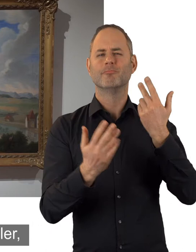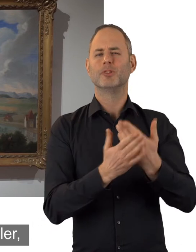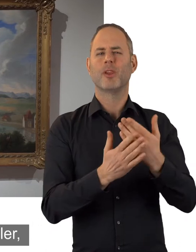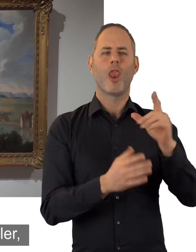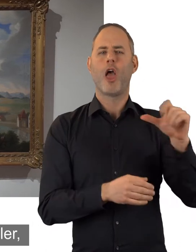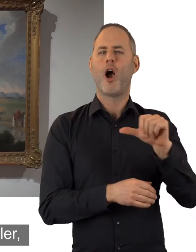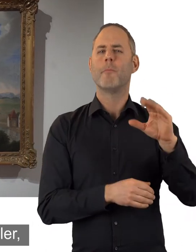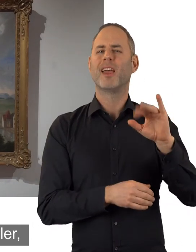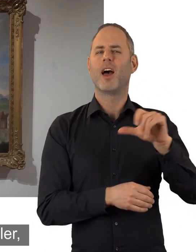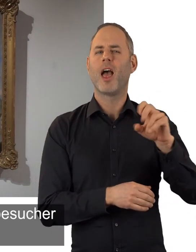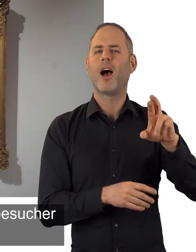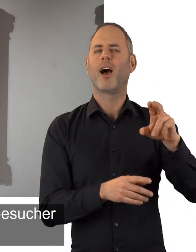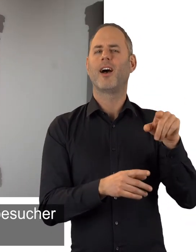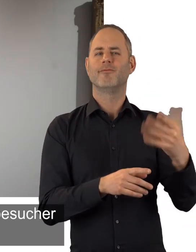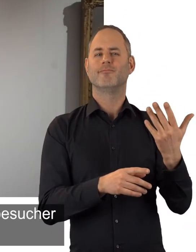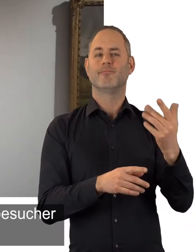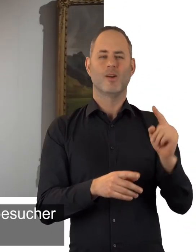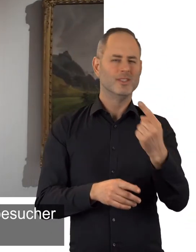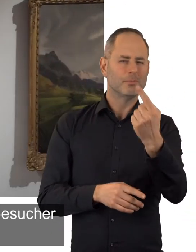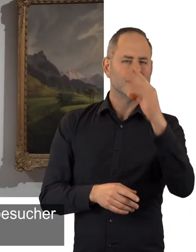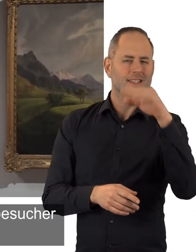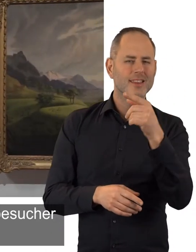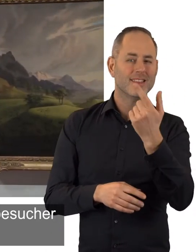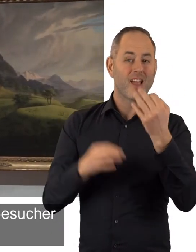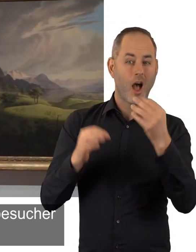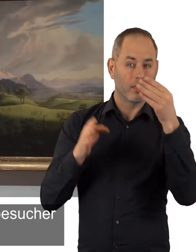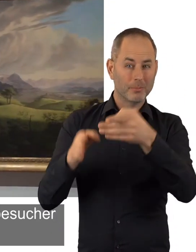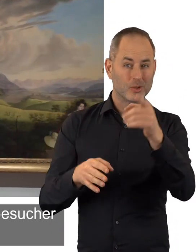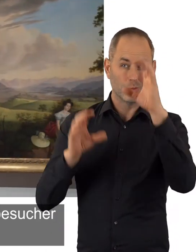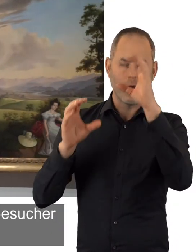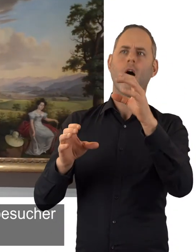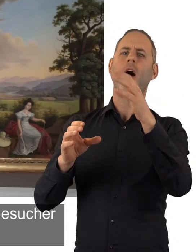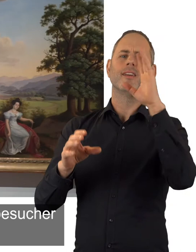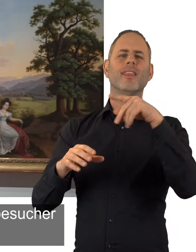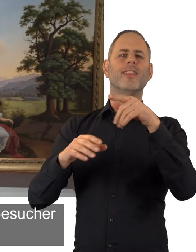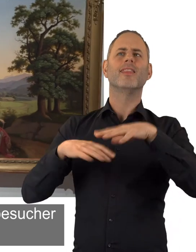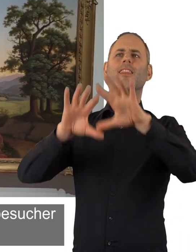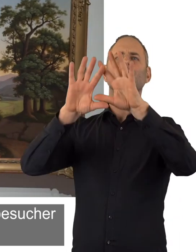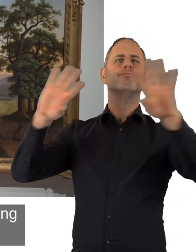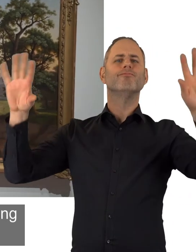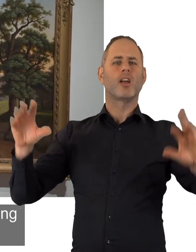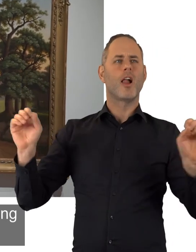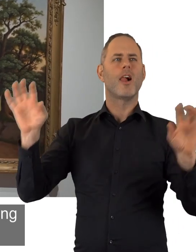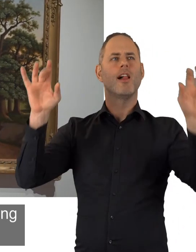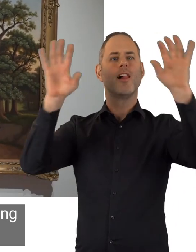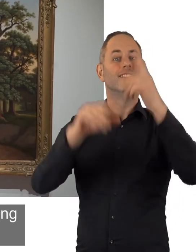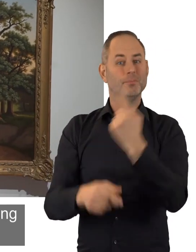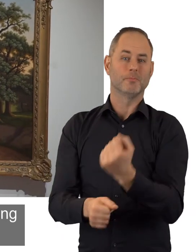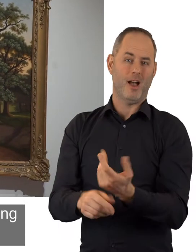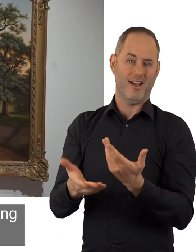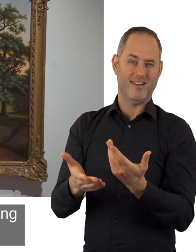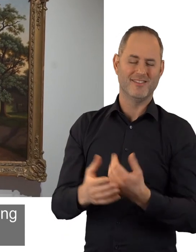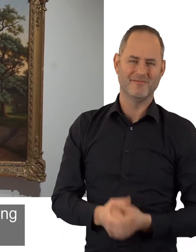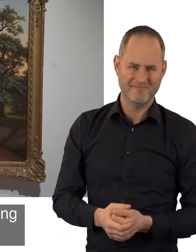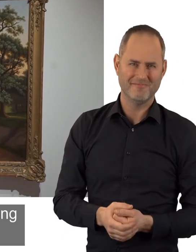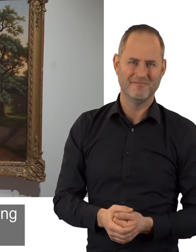von Lochbielern, den Sie als begeisterte Theaterbesucher mit Sicherheit kennen, weil er den schönen Vorhang